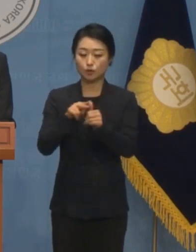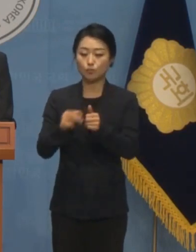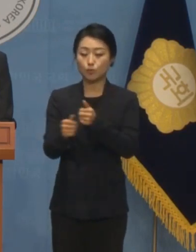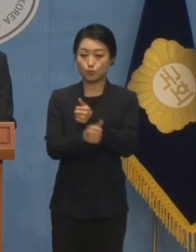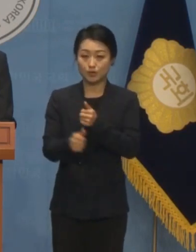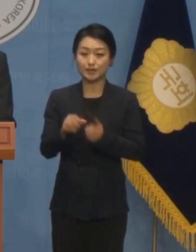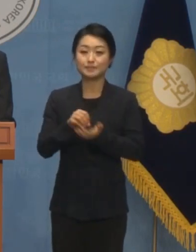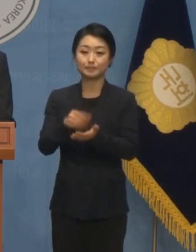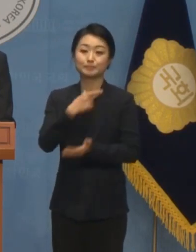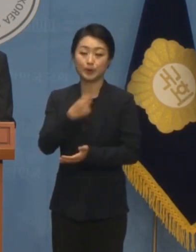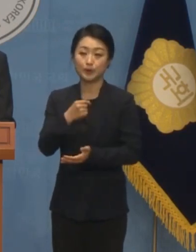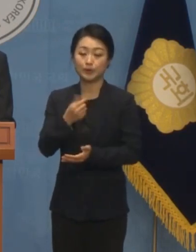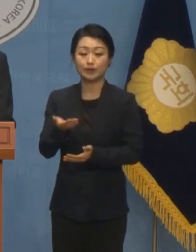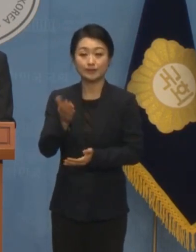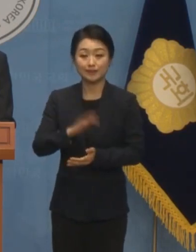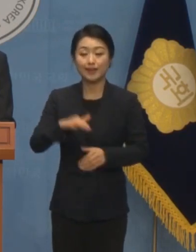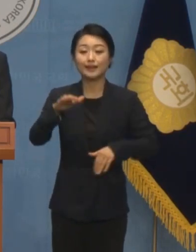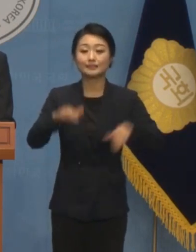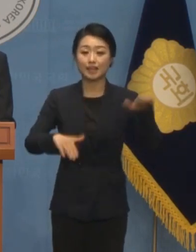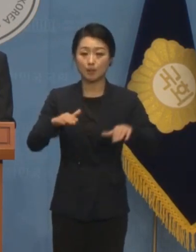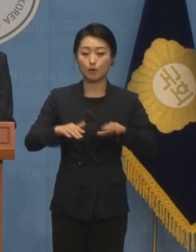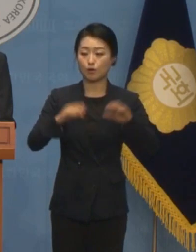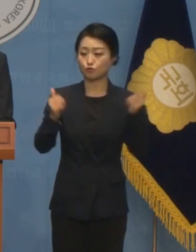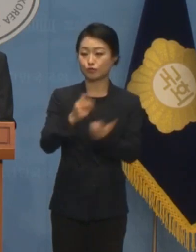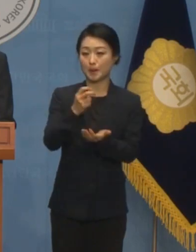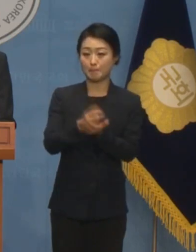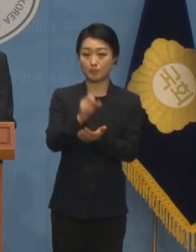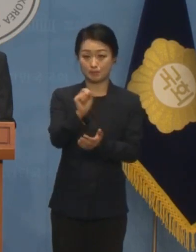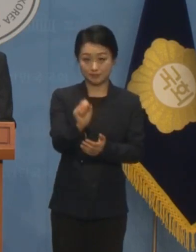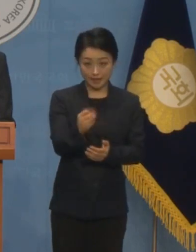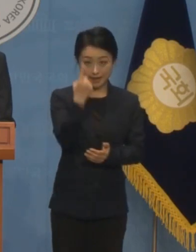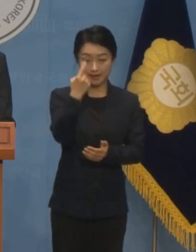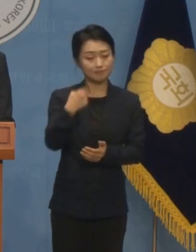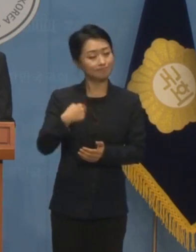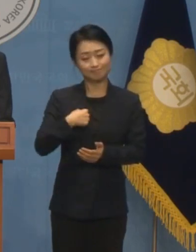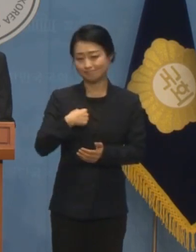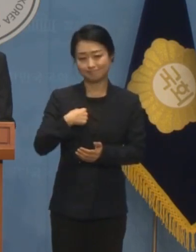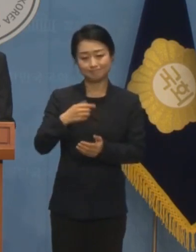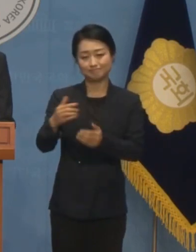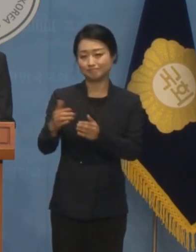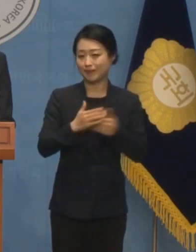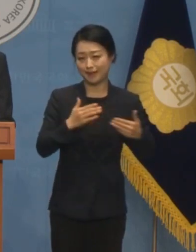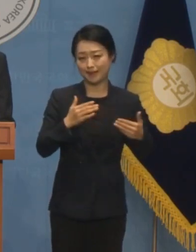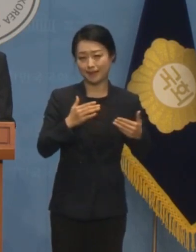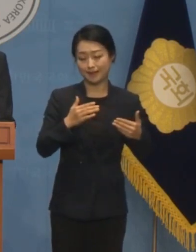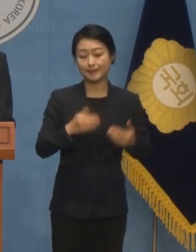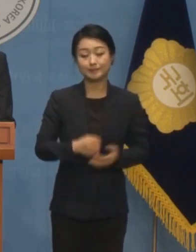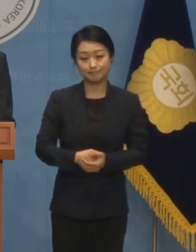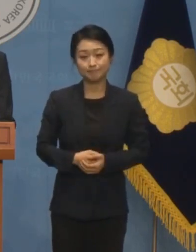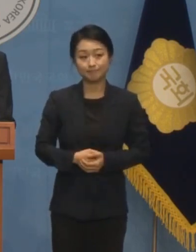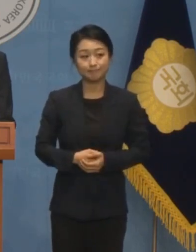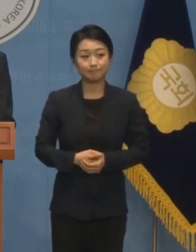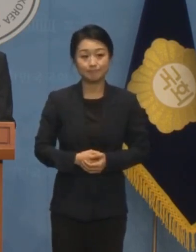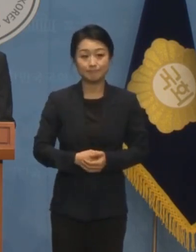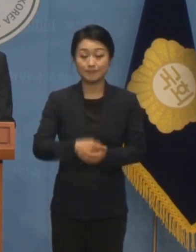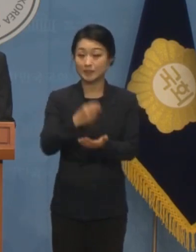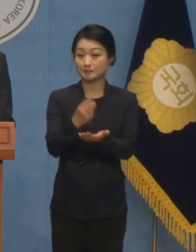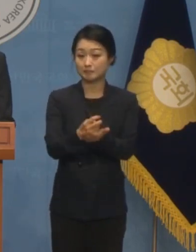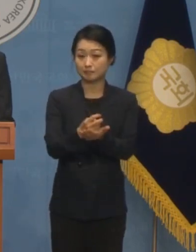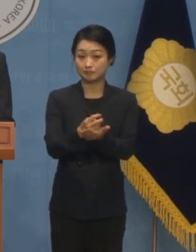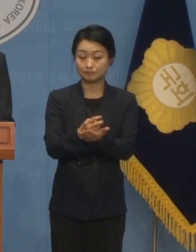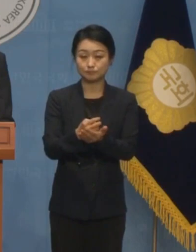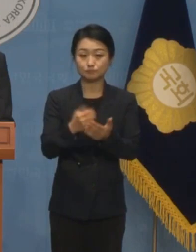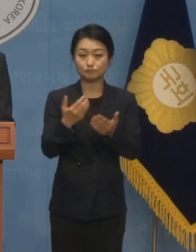지원했으나 이 차별적인 국회법에 가로막혀 들어가지 못했습니다. 관련 조항인